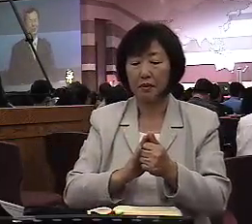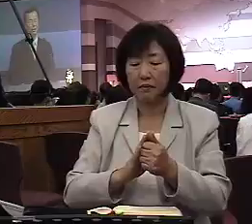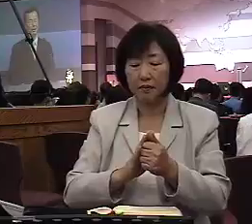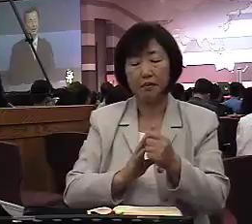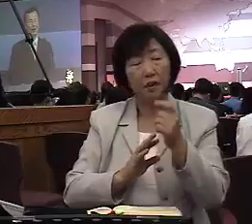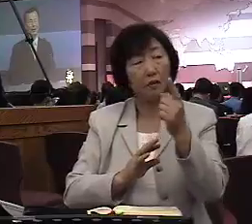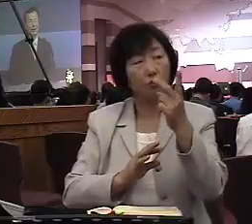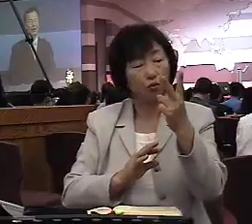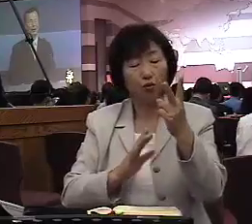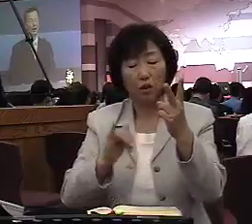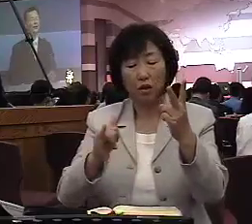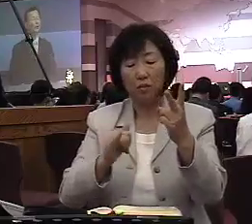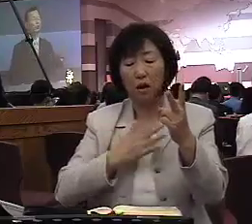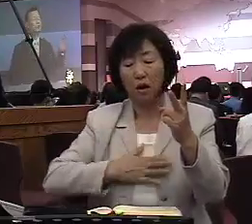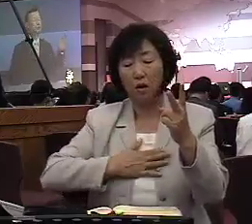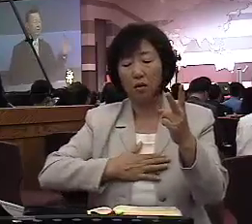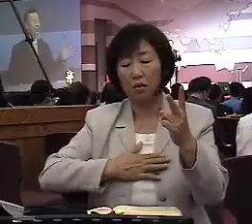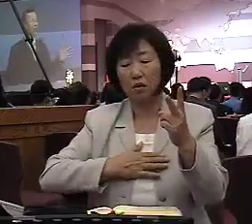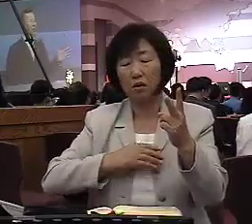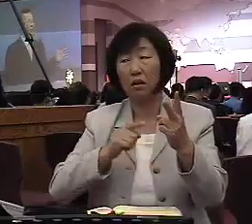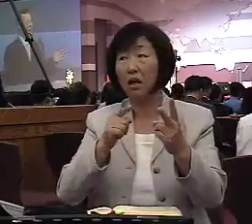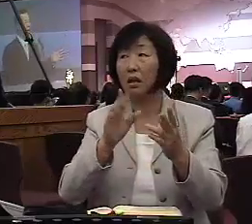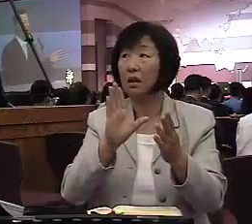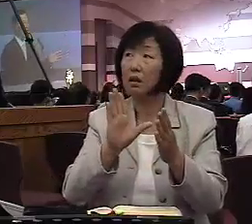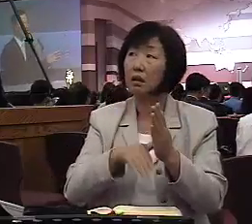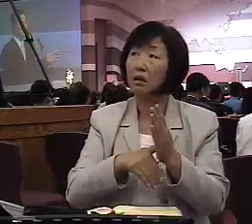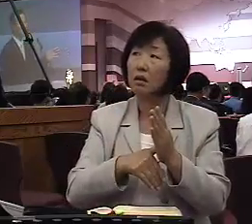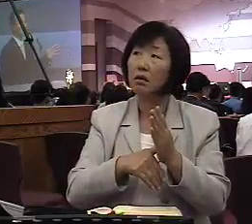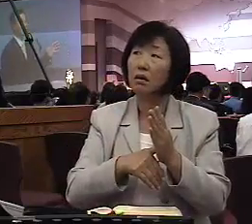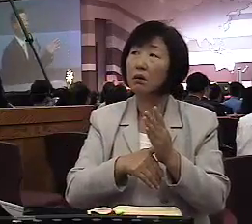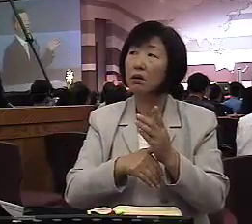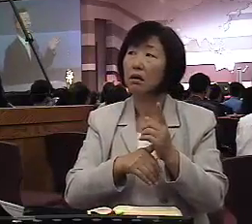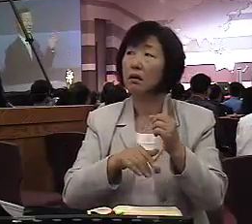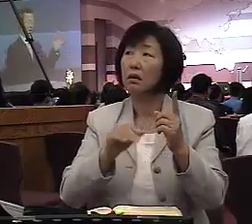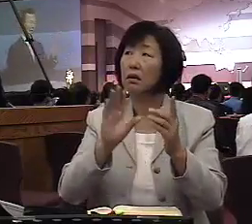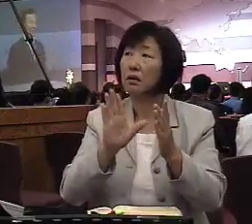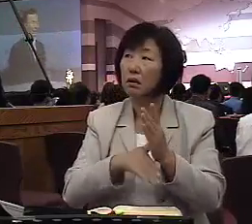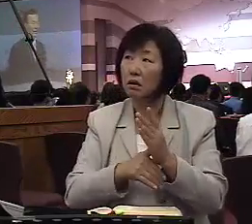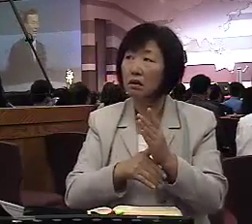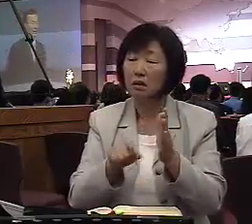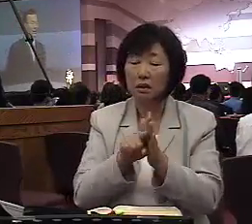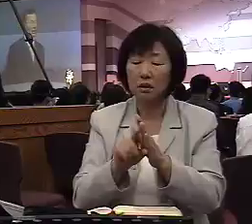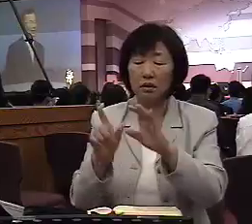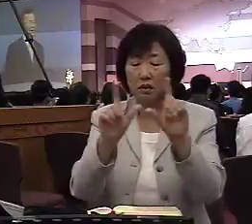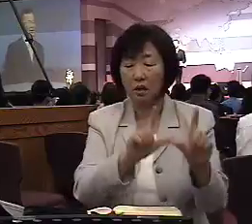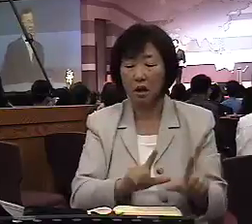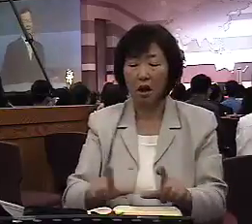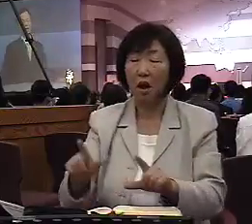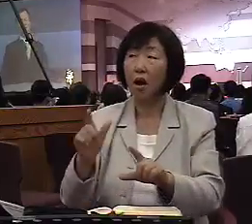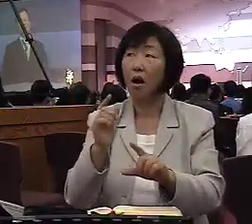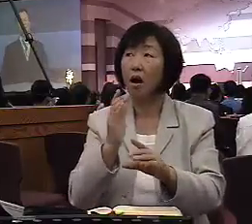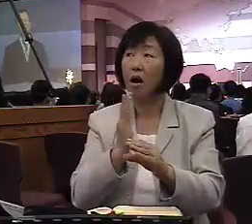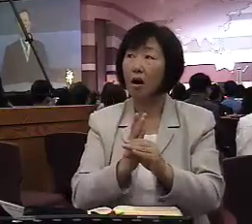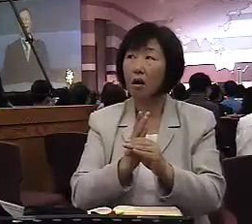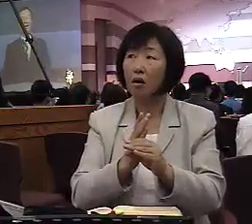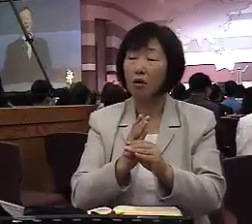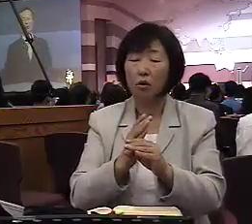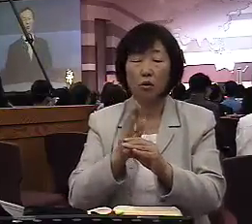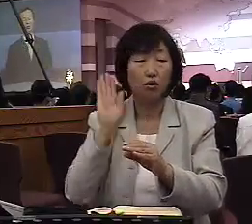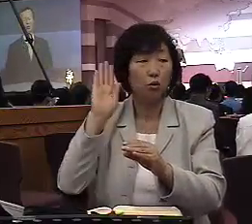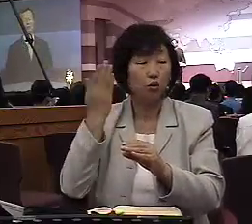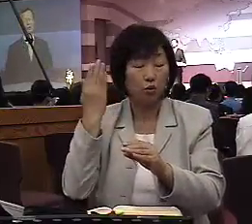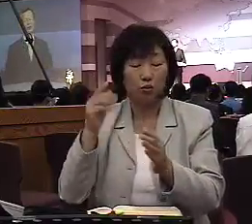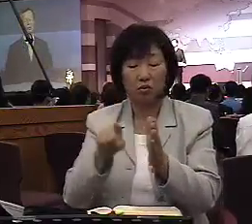아실 것입니다. 한때 주님을 믿고 한때 심지어 신앙생활 잘 하다가 요사이 믿음 생활 안